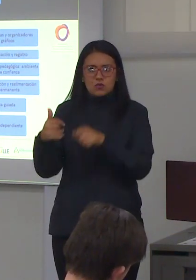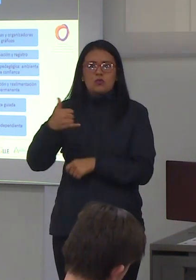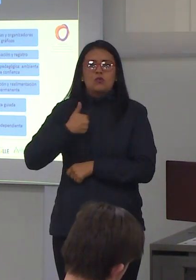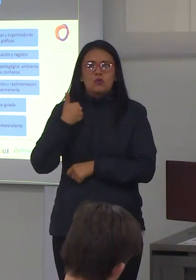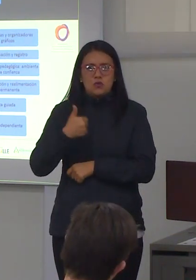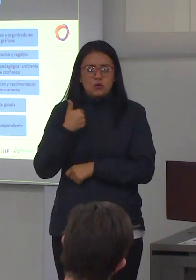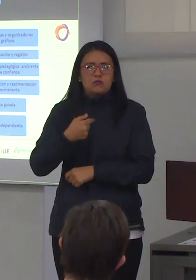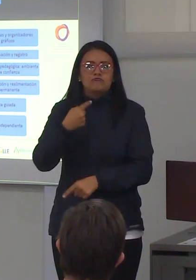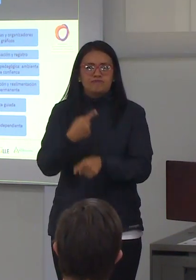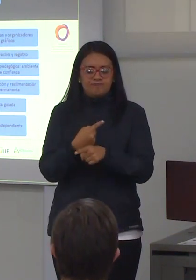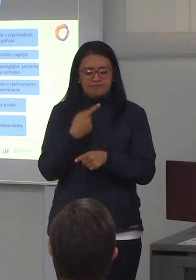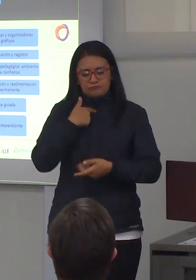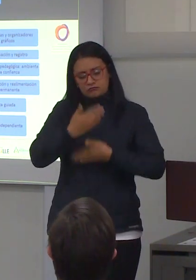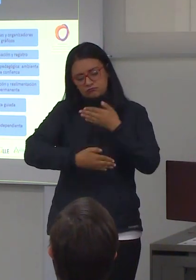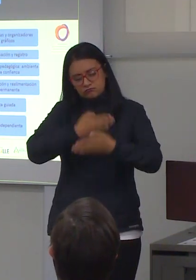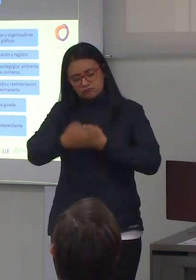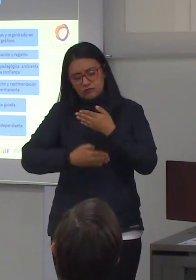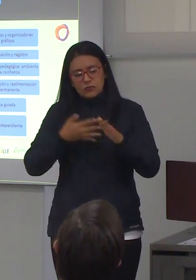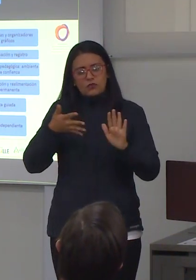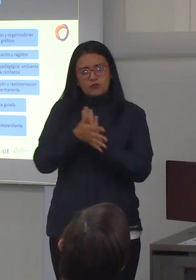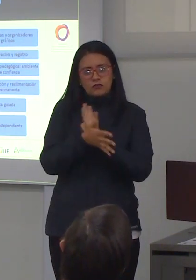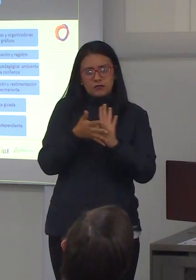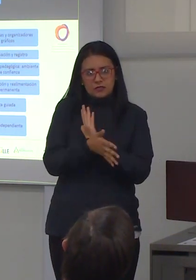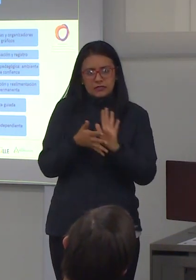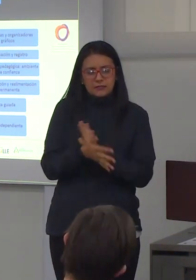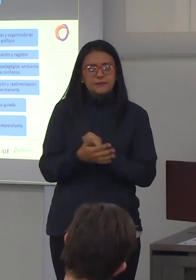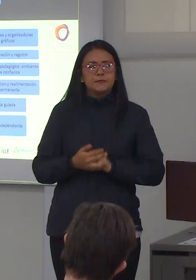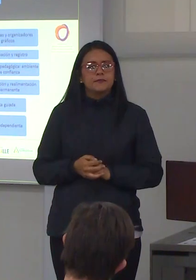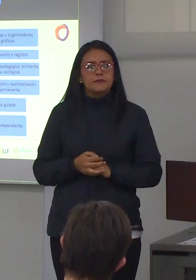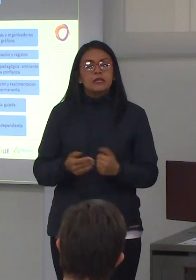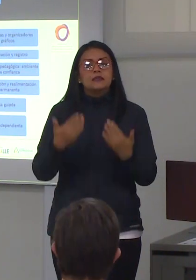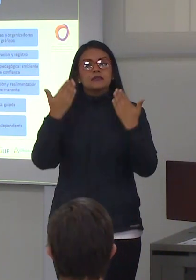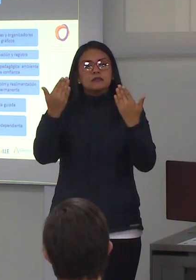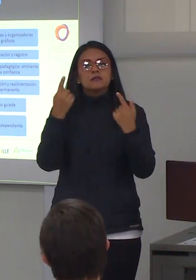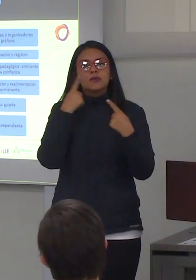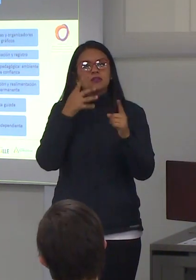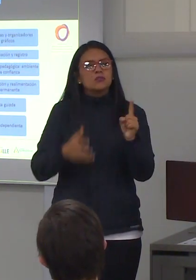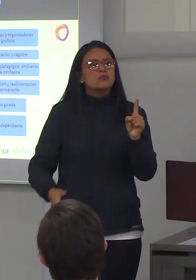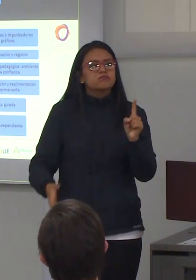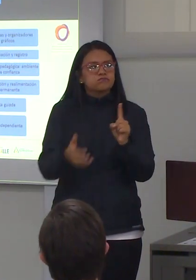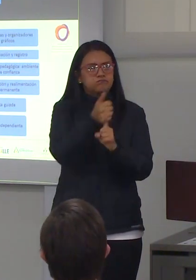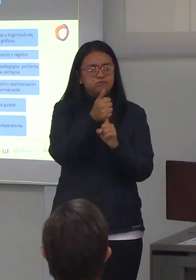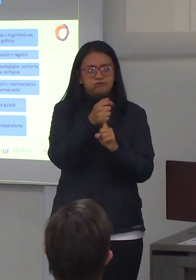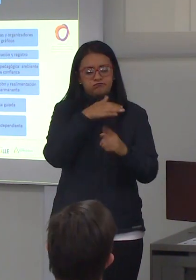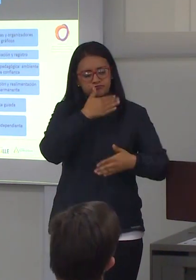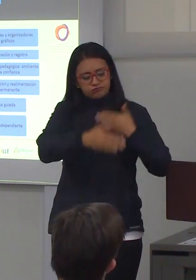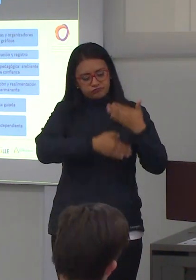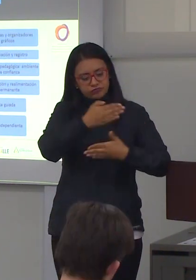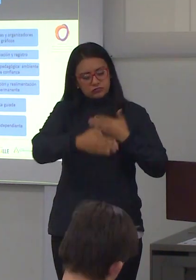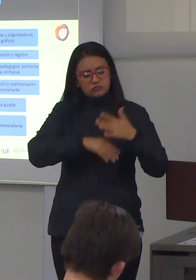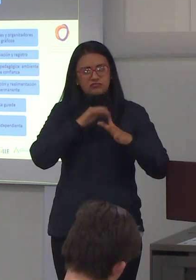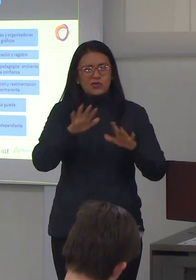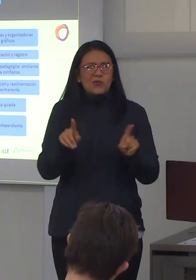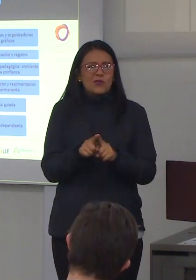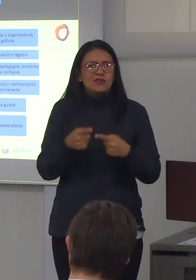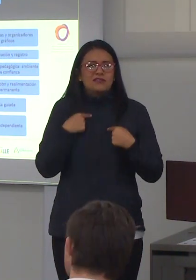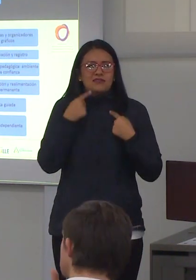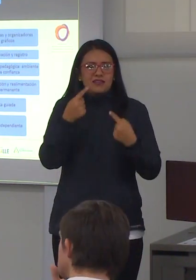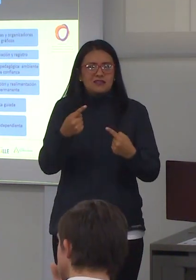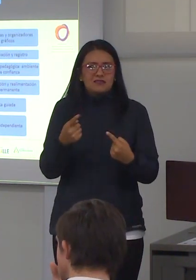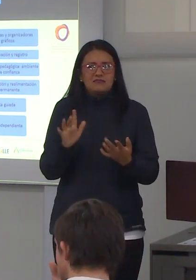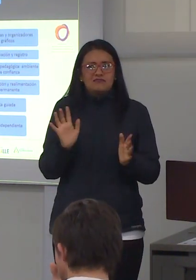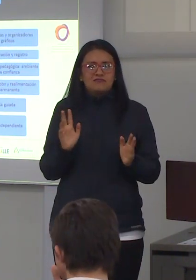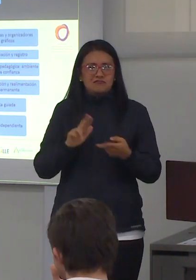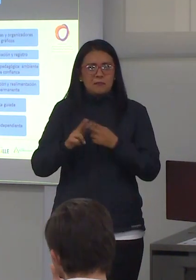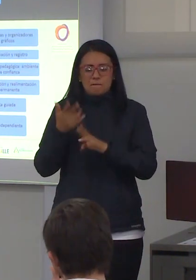precisamente a procesar la información y que permita digamos llegar a esos procesos digamos que se exigen